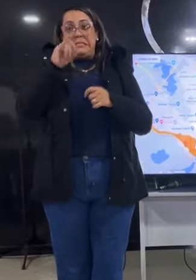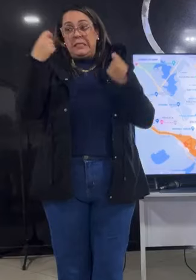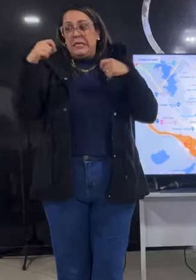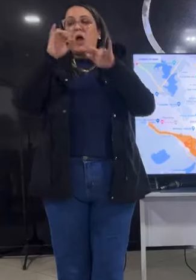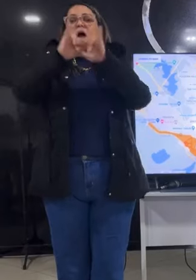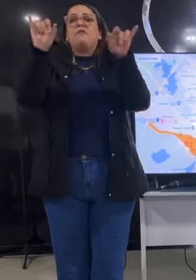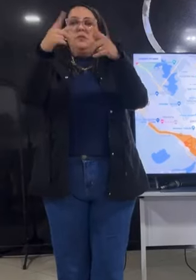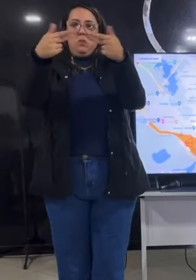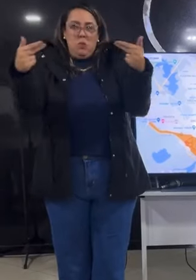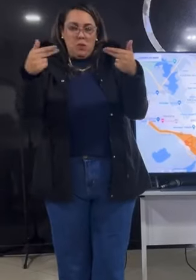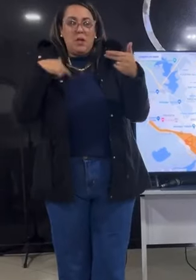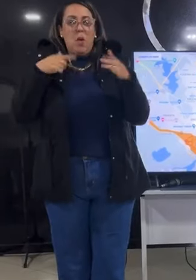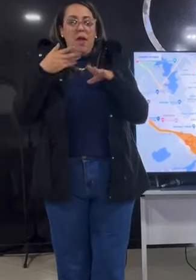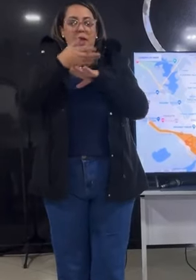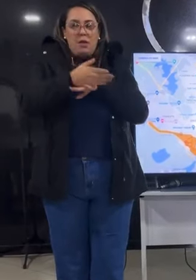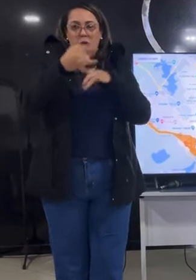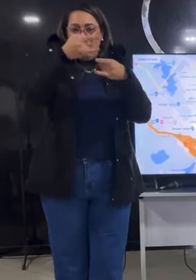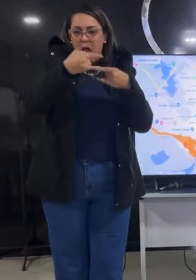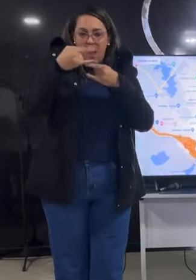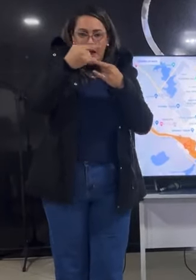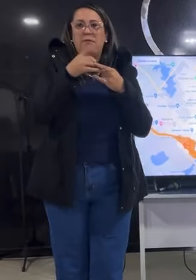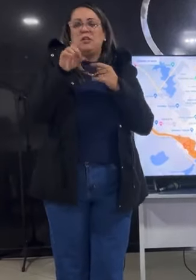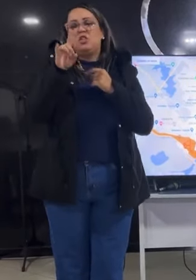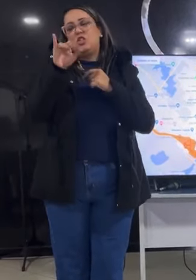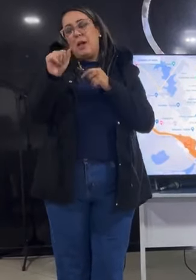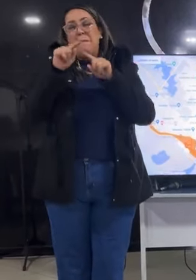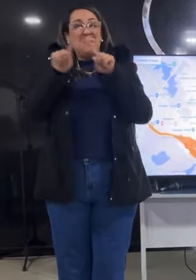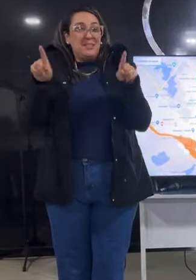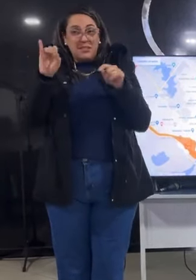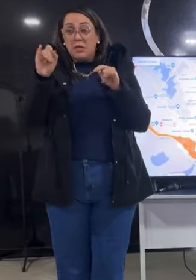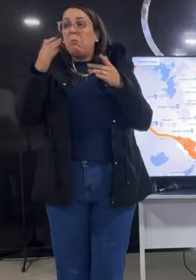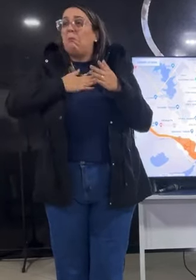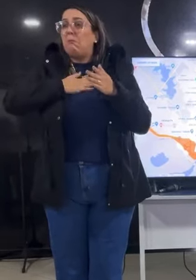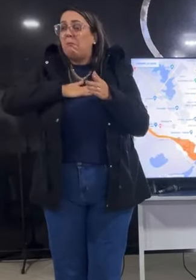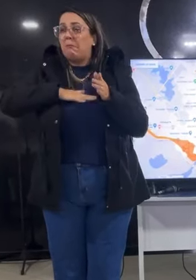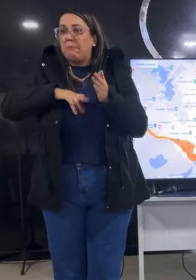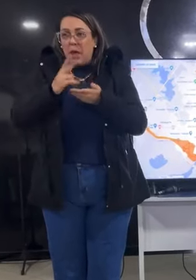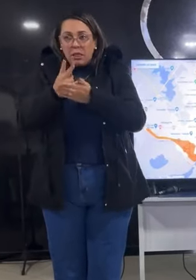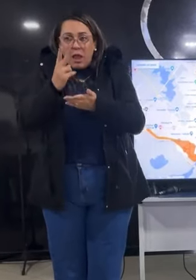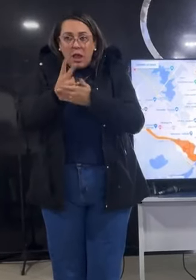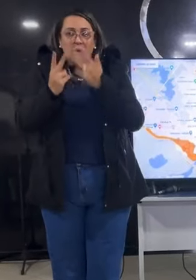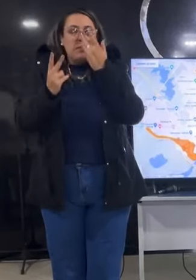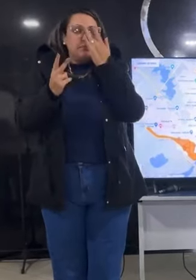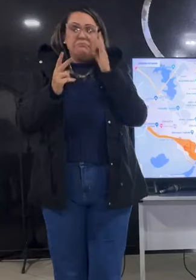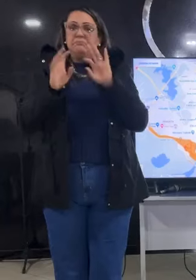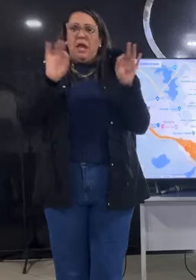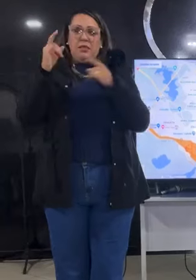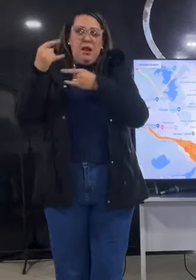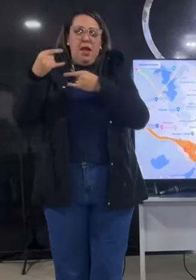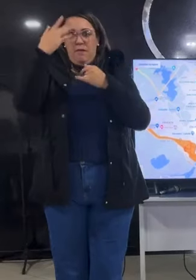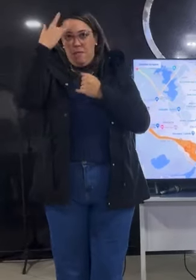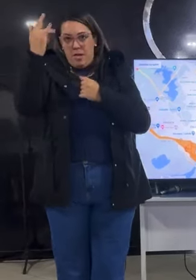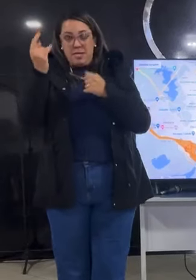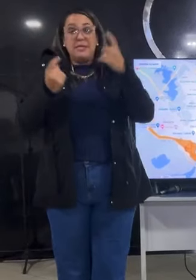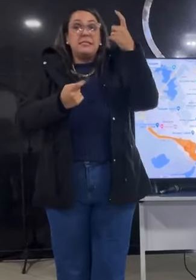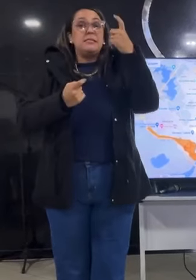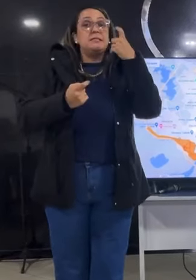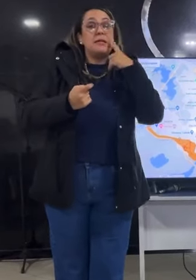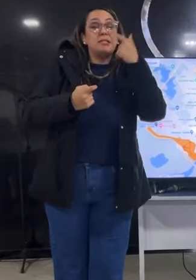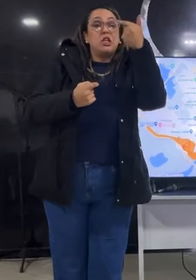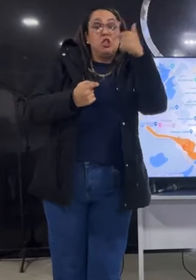alguma coisa para vocês eu entro em alguma Live durante o dia Senão nós devemos voltar nos encontrar na sexta-feira de novo